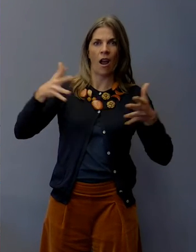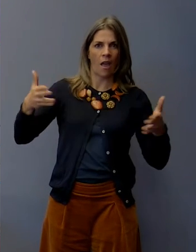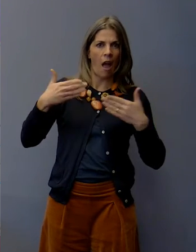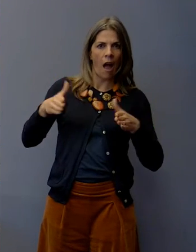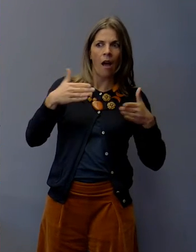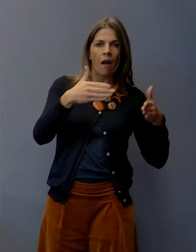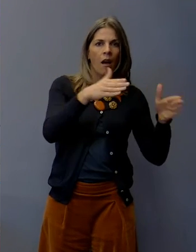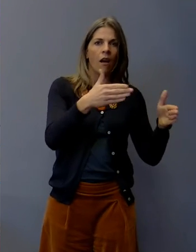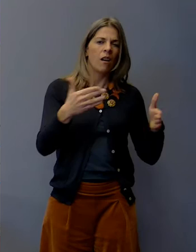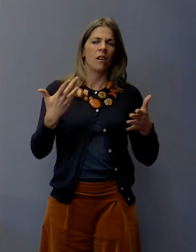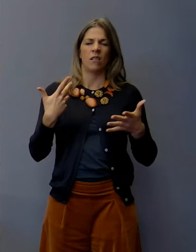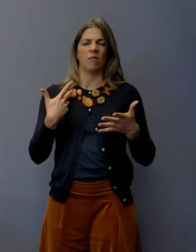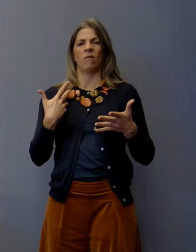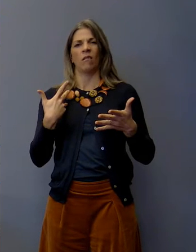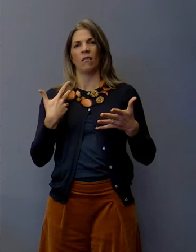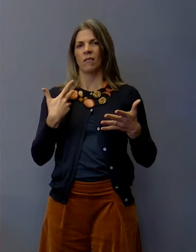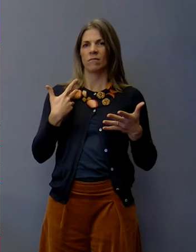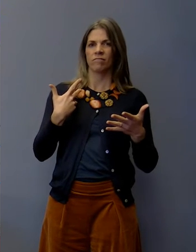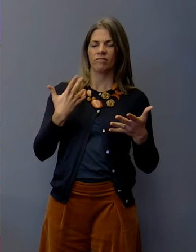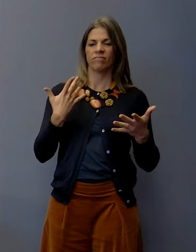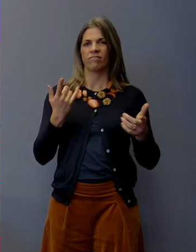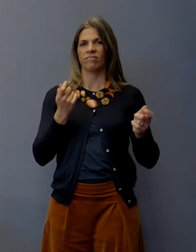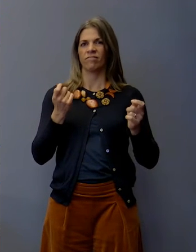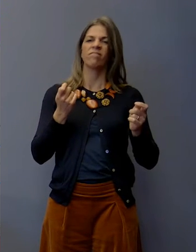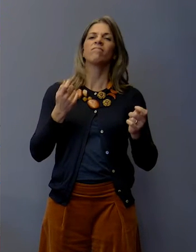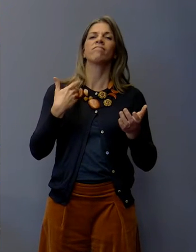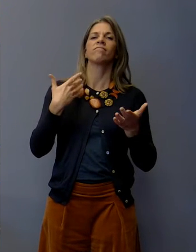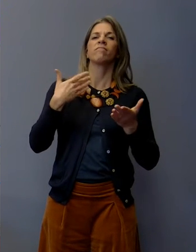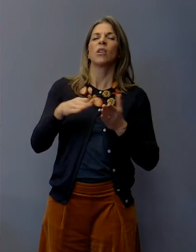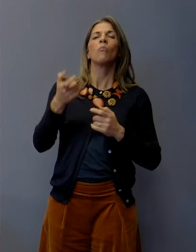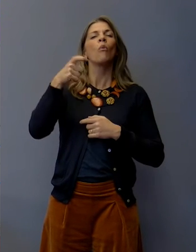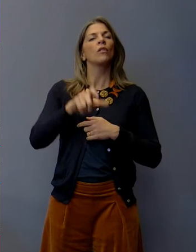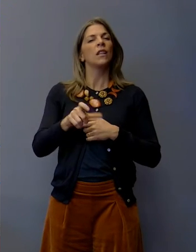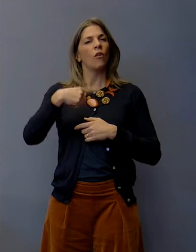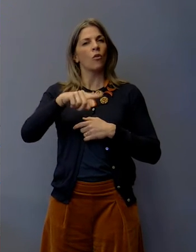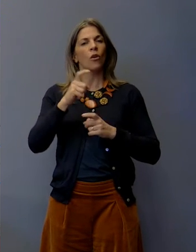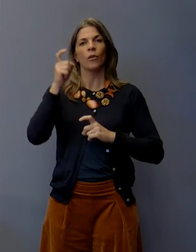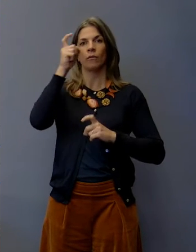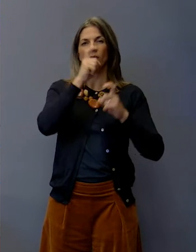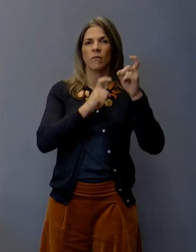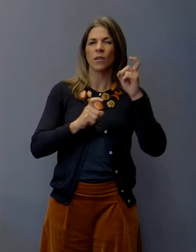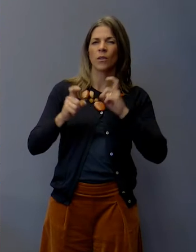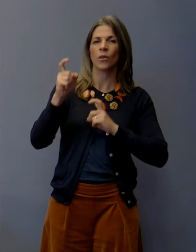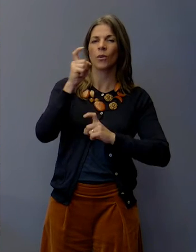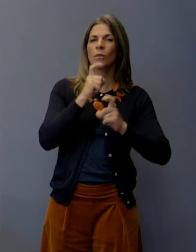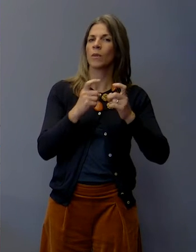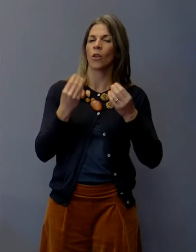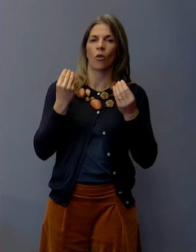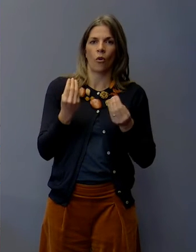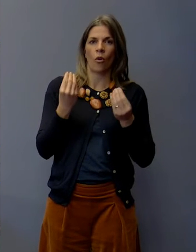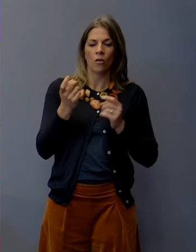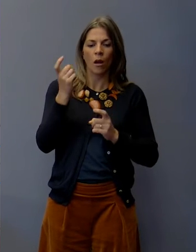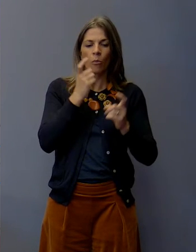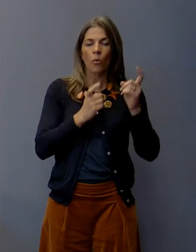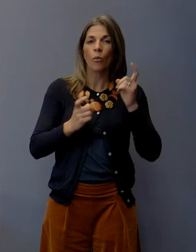solo ed esclusivamente la preoccupazione e la l'interesse alla tutela di